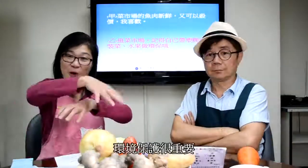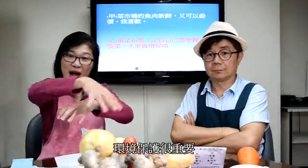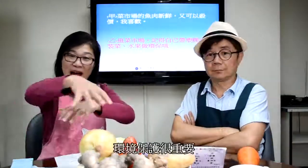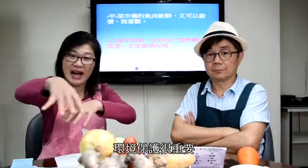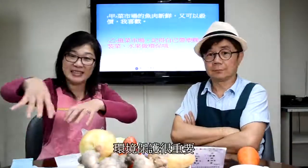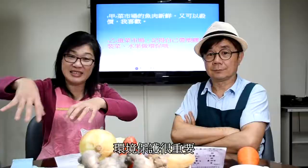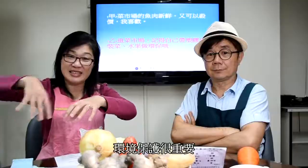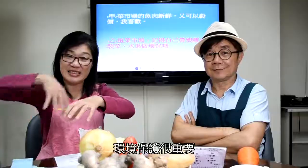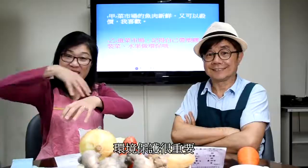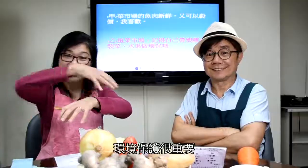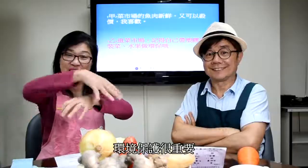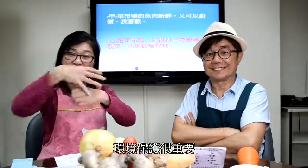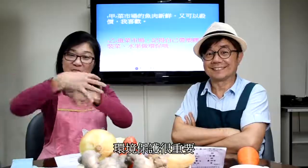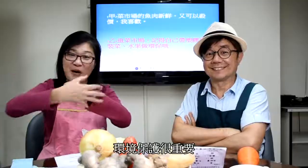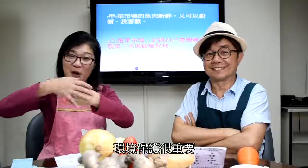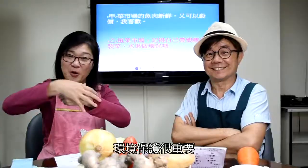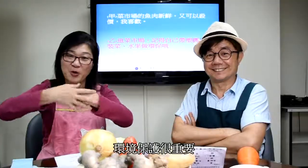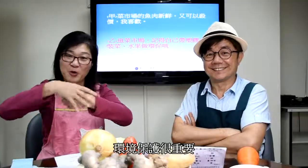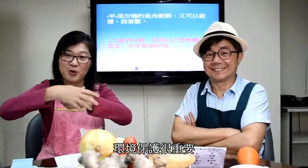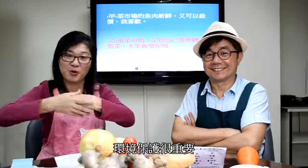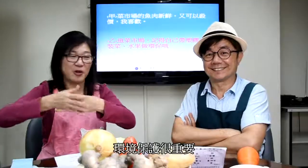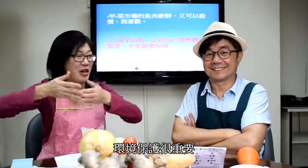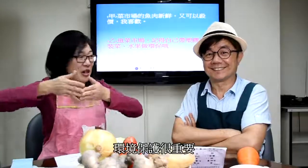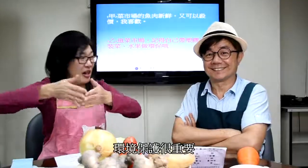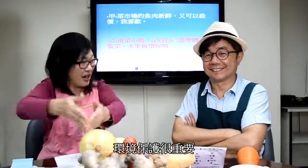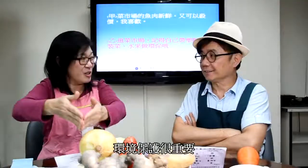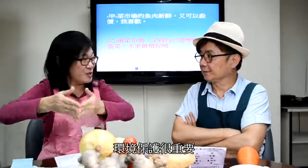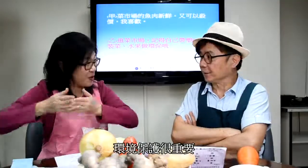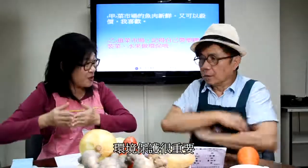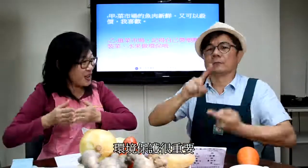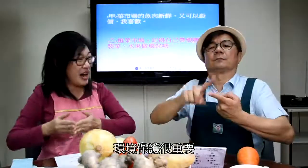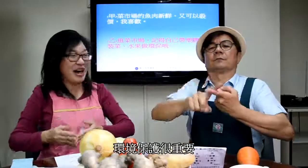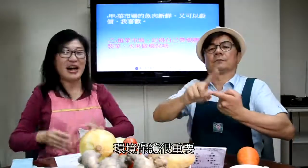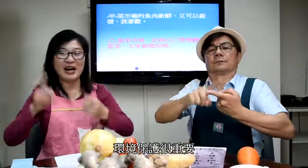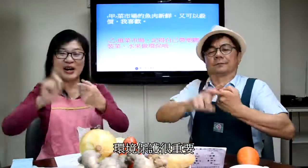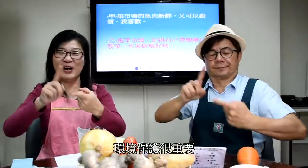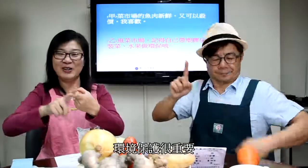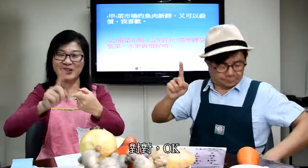环境保护很重要，对。